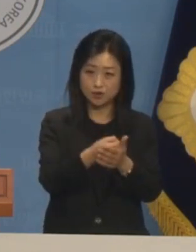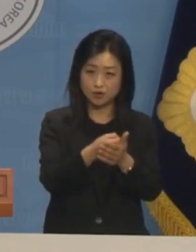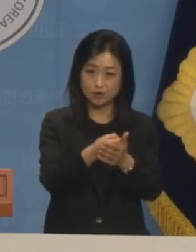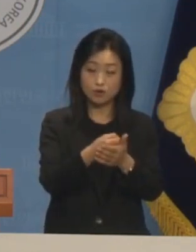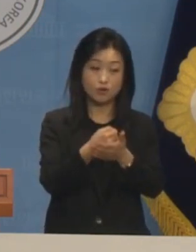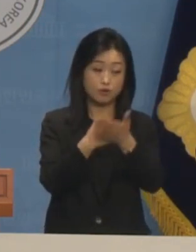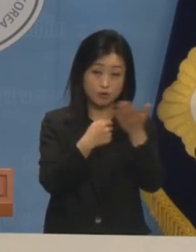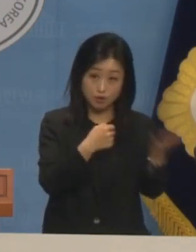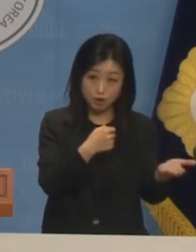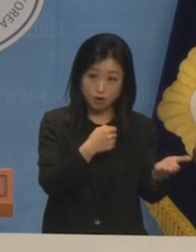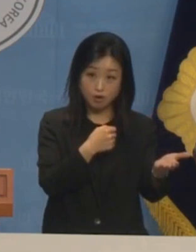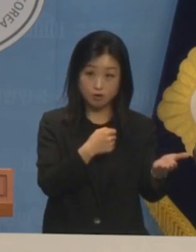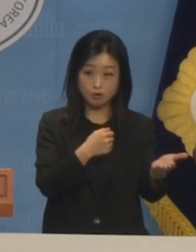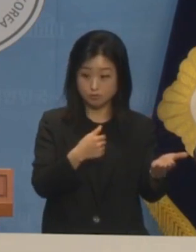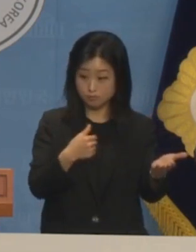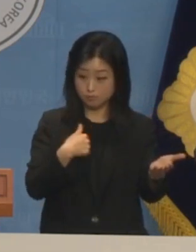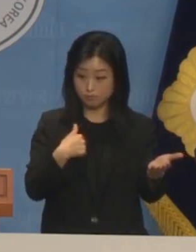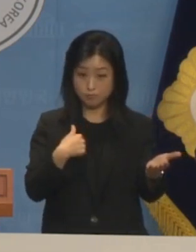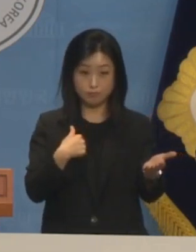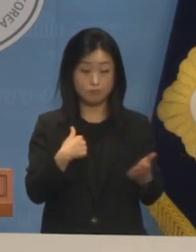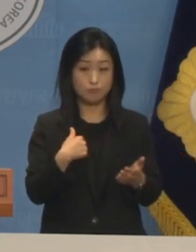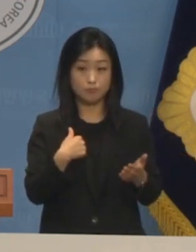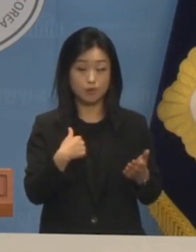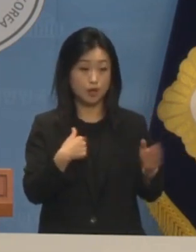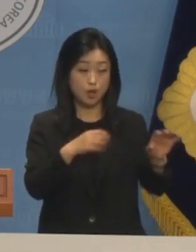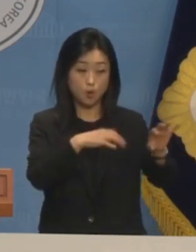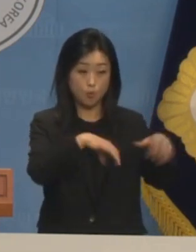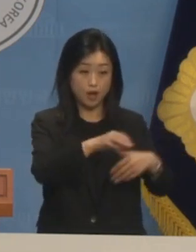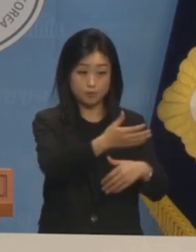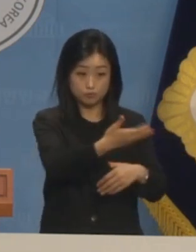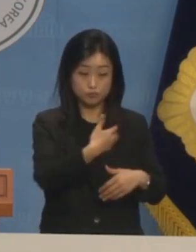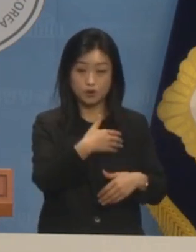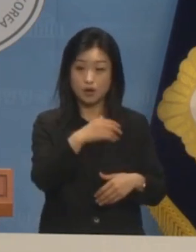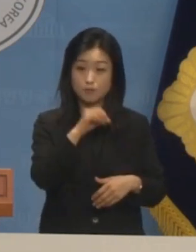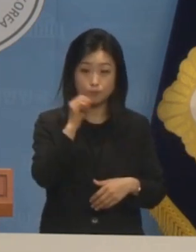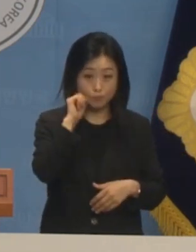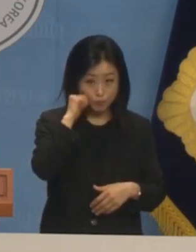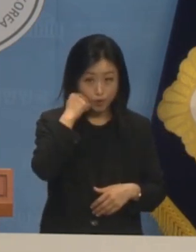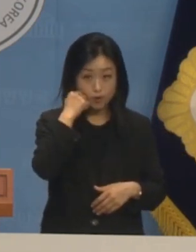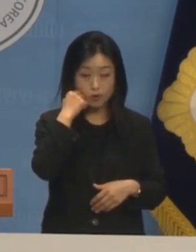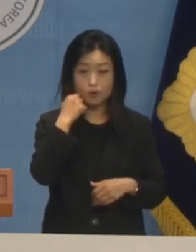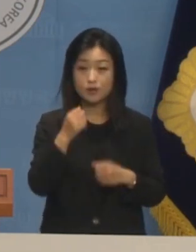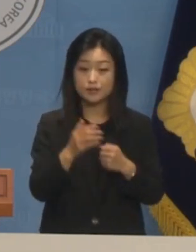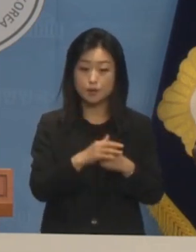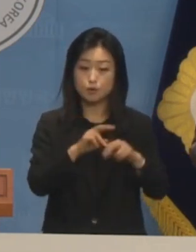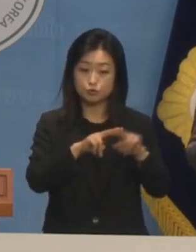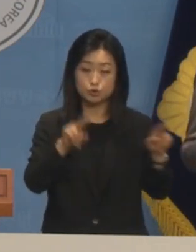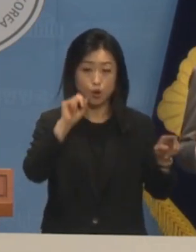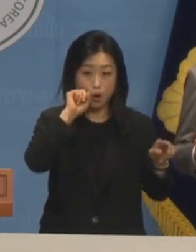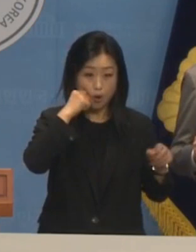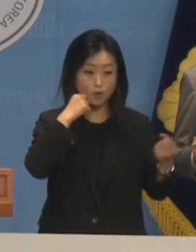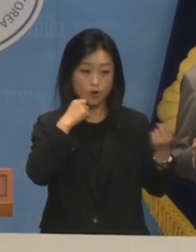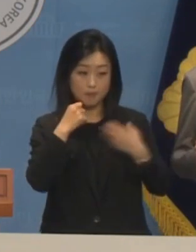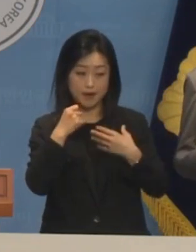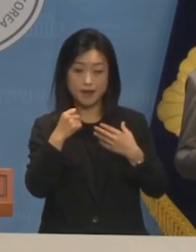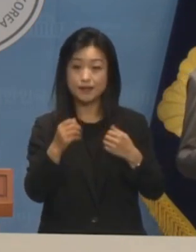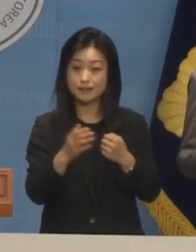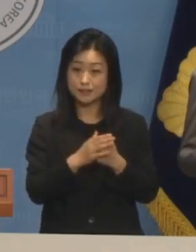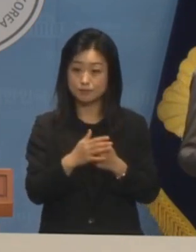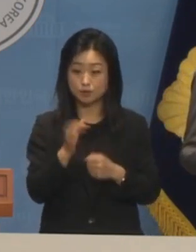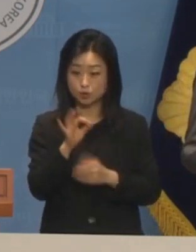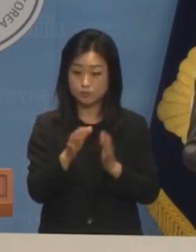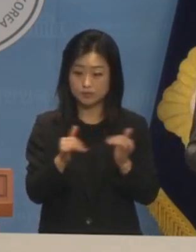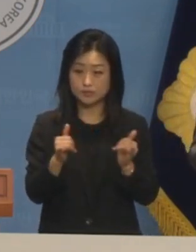설치를 하였기 때문에 판매자는 환불을 해줄 수 없고 중개자 역시도 환불을 해주거나 취소해줄 수가 없다. 그래서